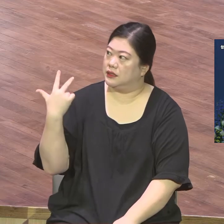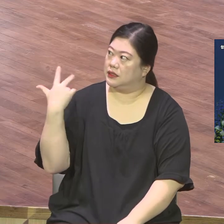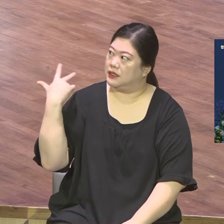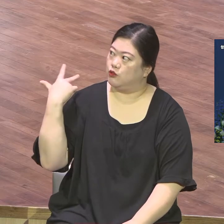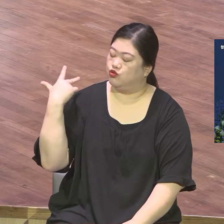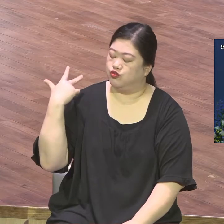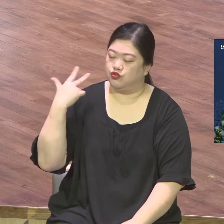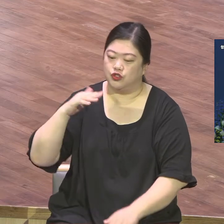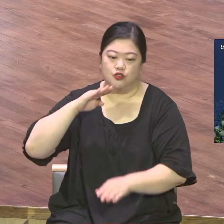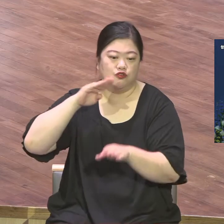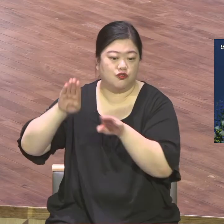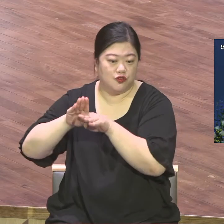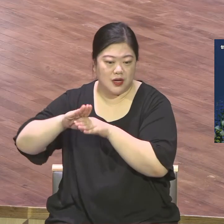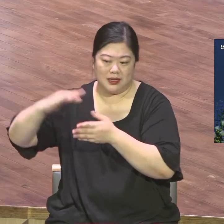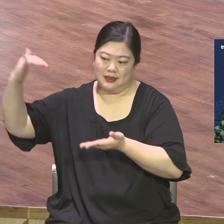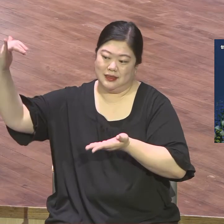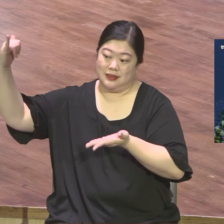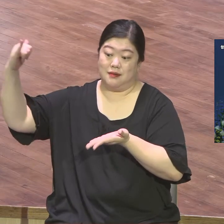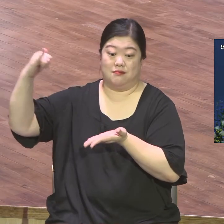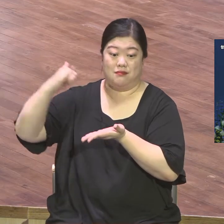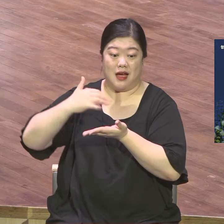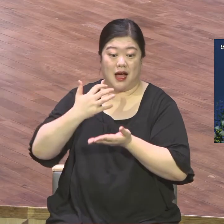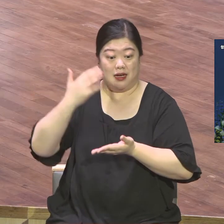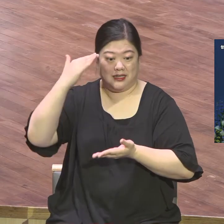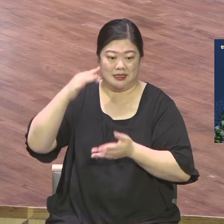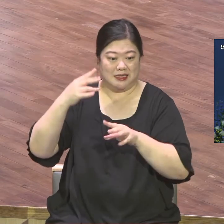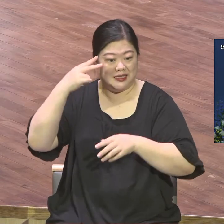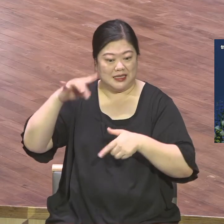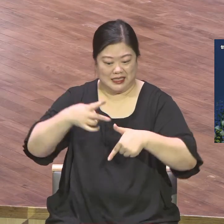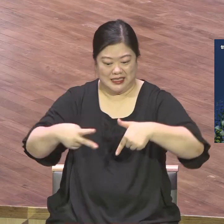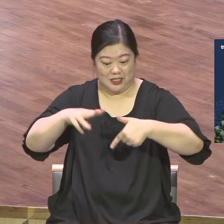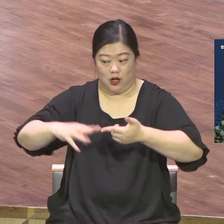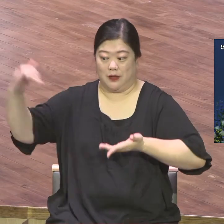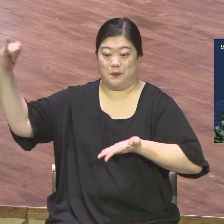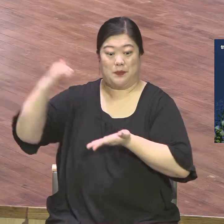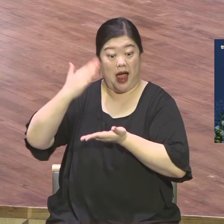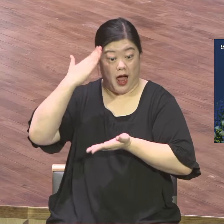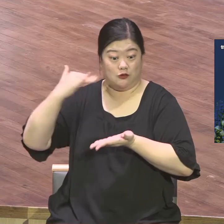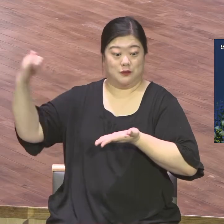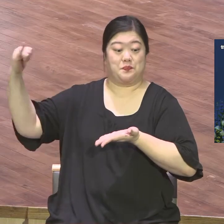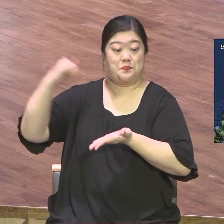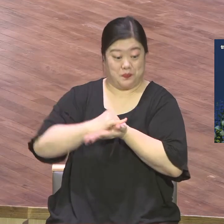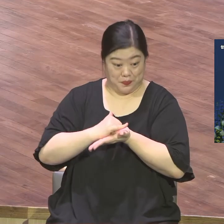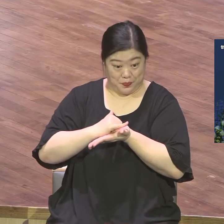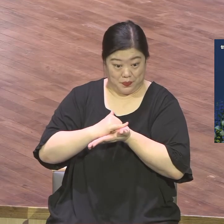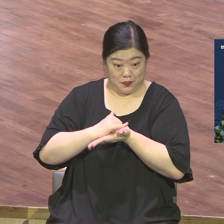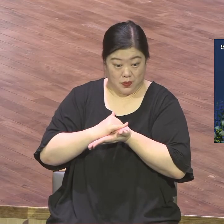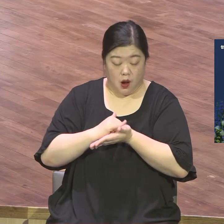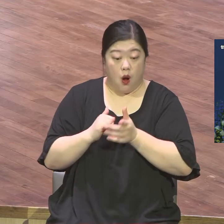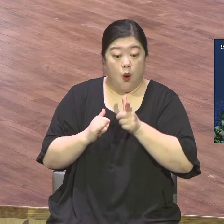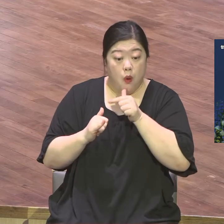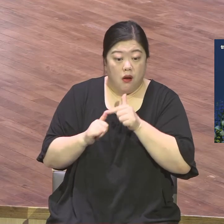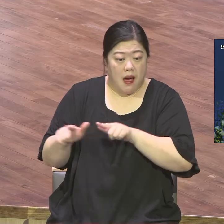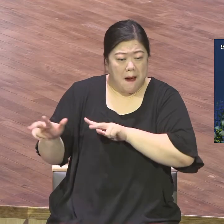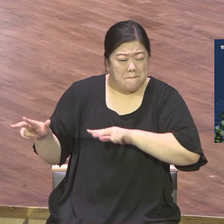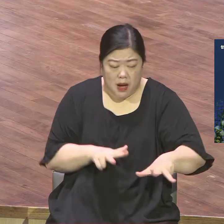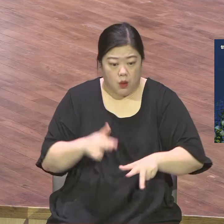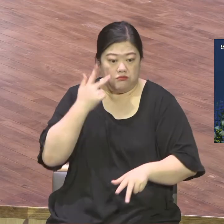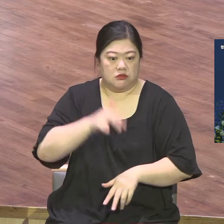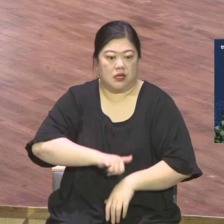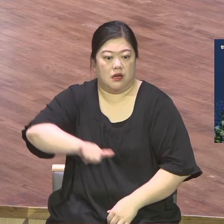월요일 날 첫 비행기로 부산에 임마누엘교회를 갔습니다. 왜냐하면 미주 대학